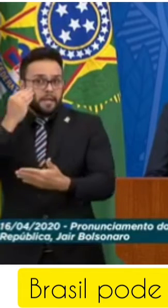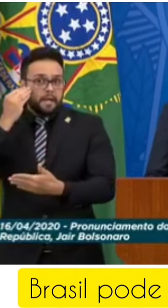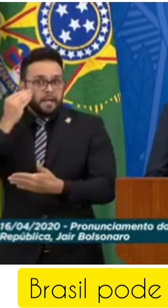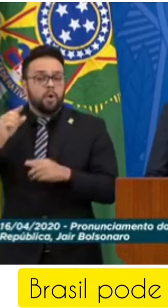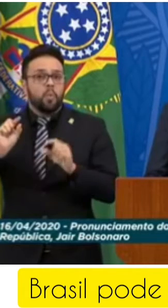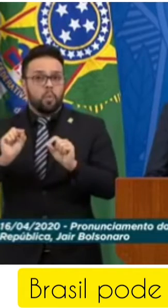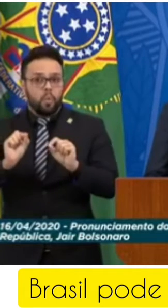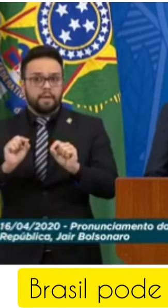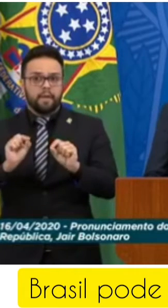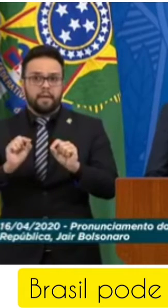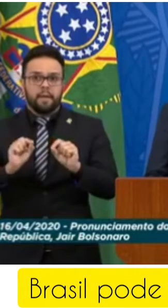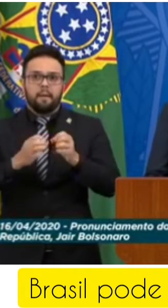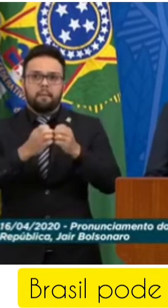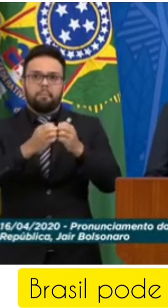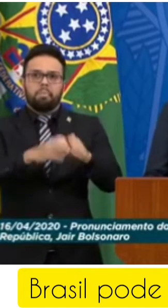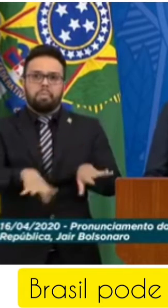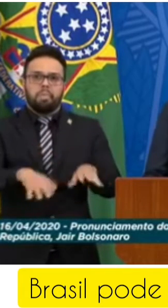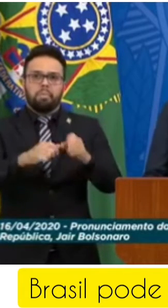estão sendo destruídos.